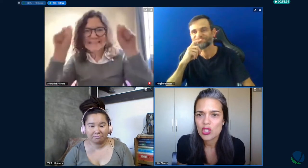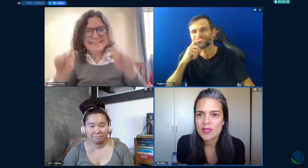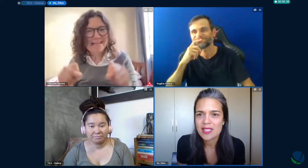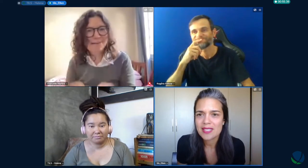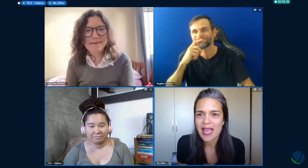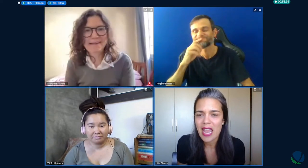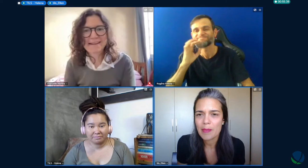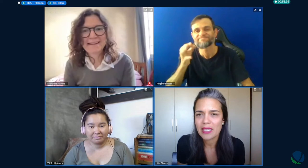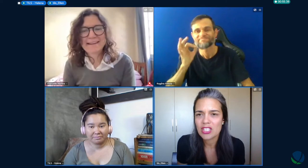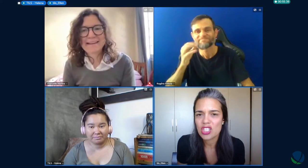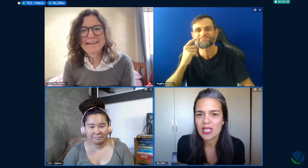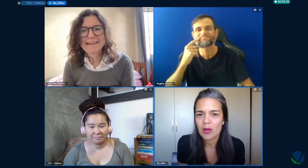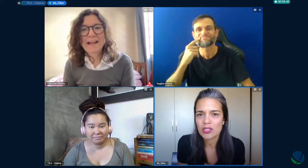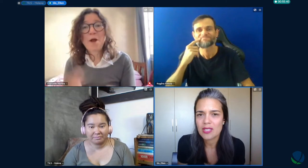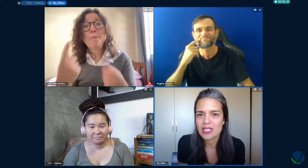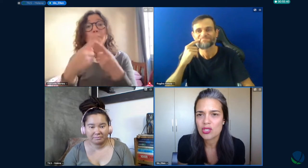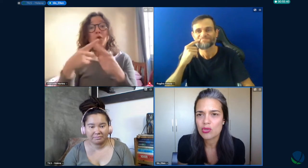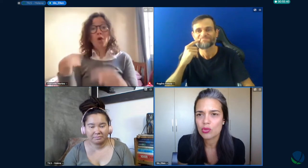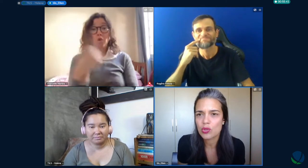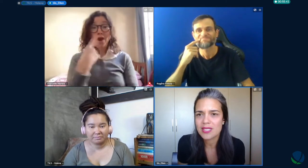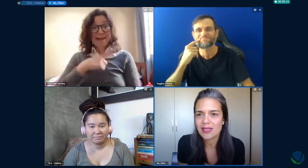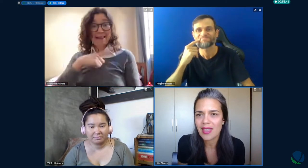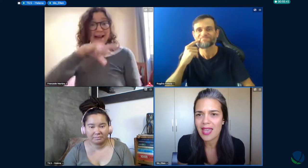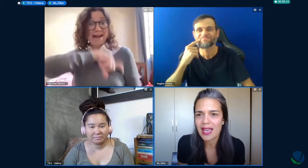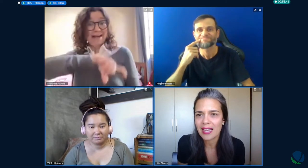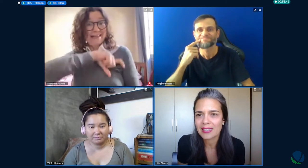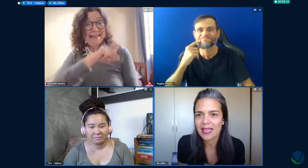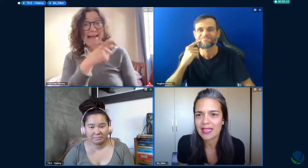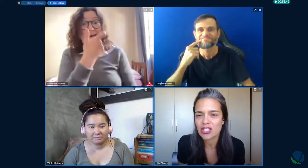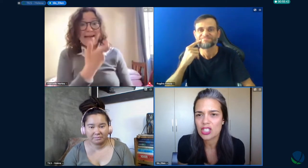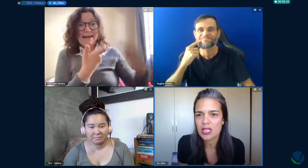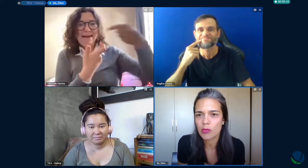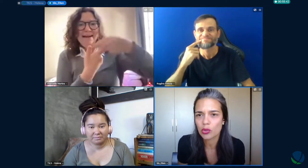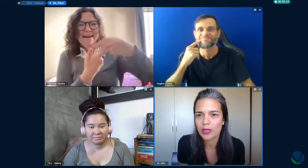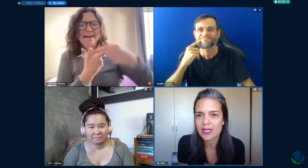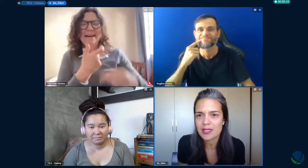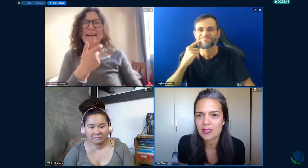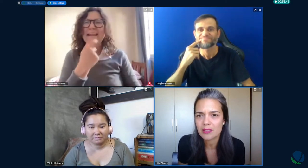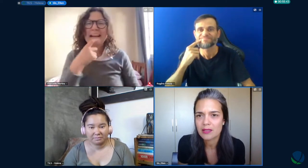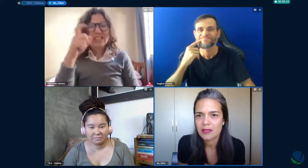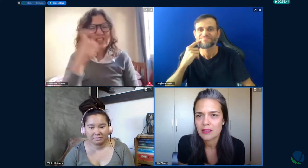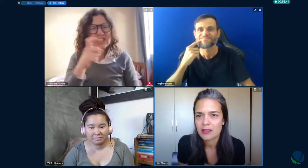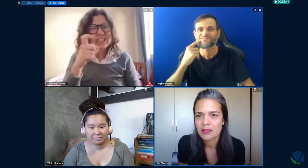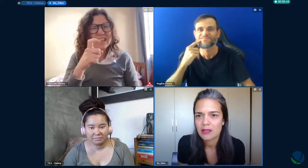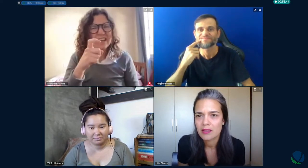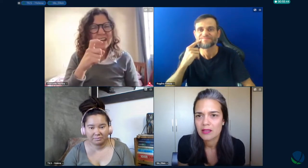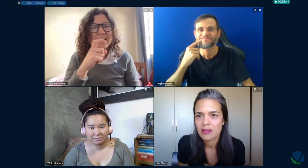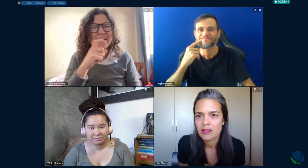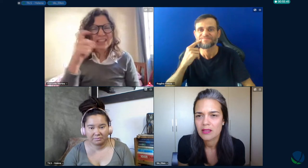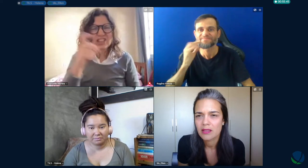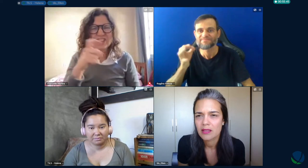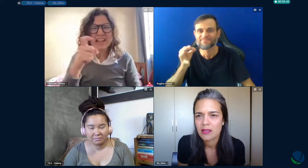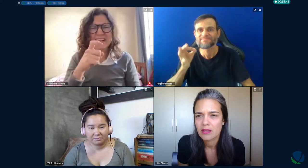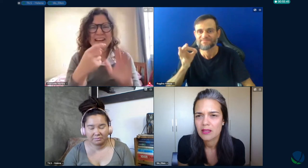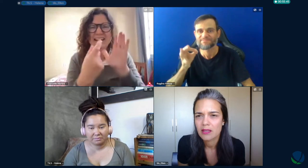Não existe um sistema que diga a quantidade de surdos que tem a carteira de motorista?